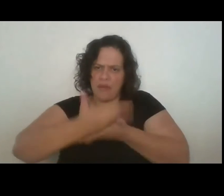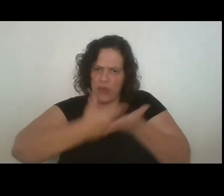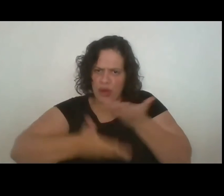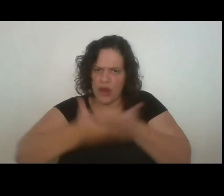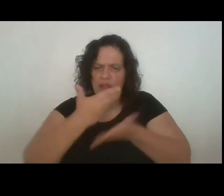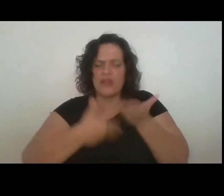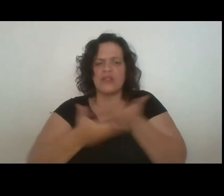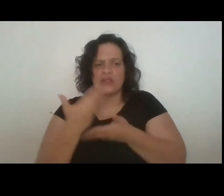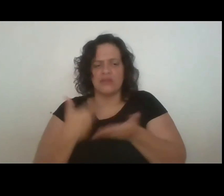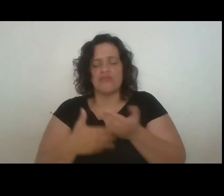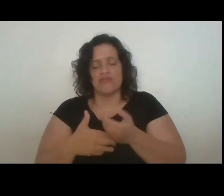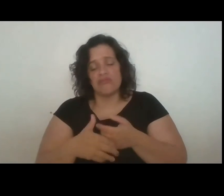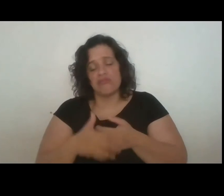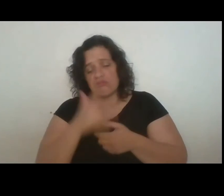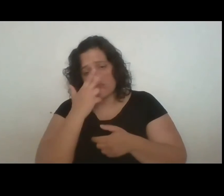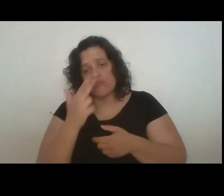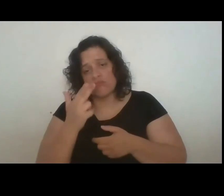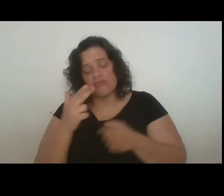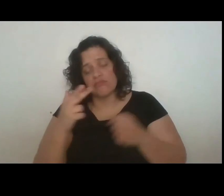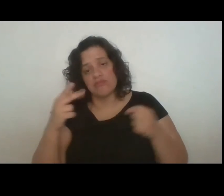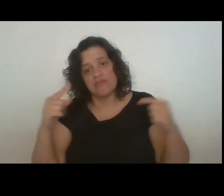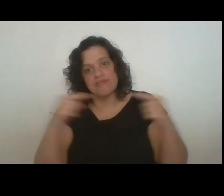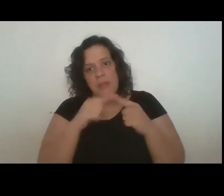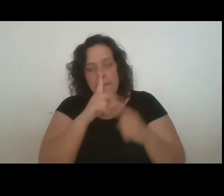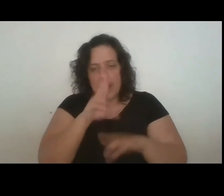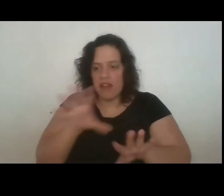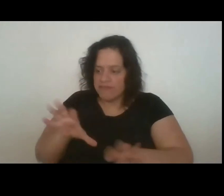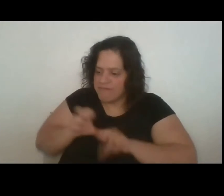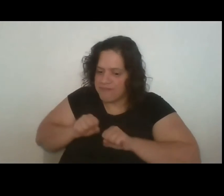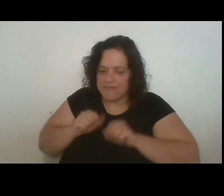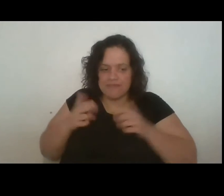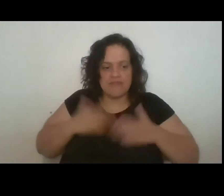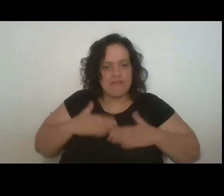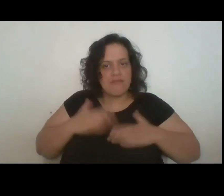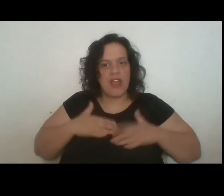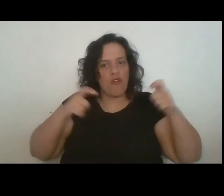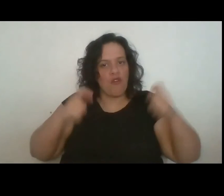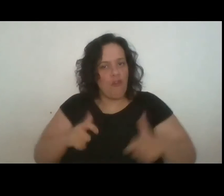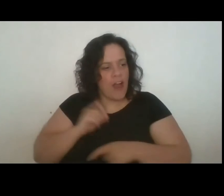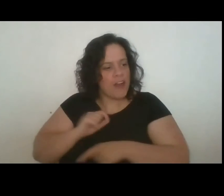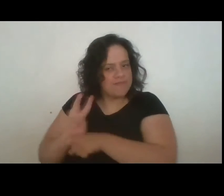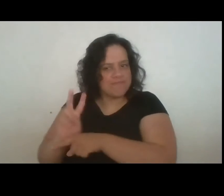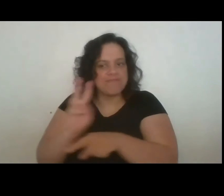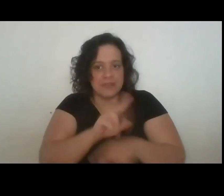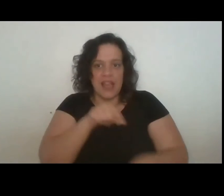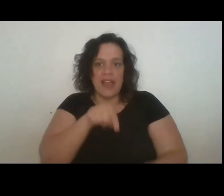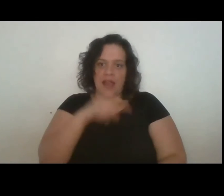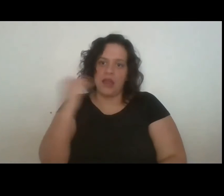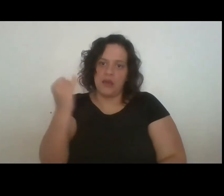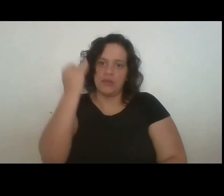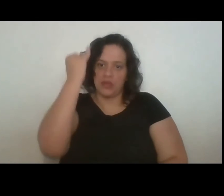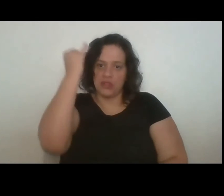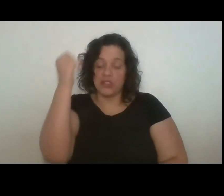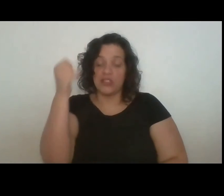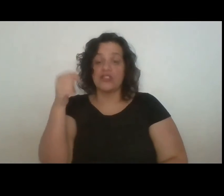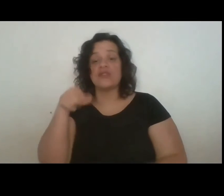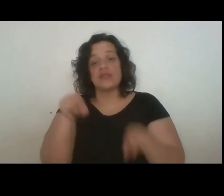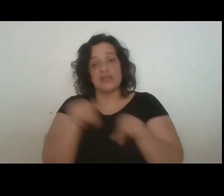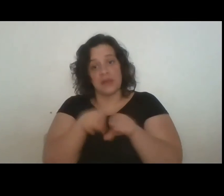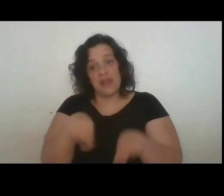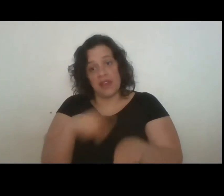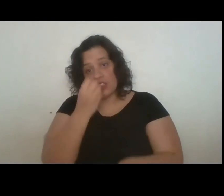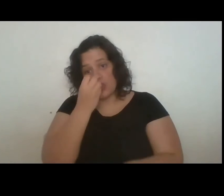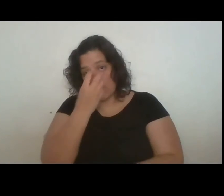eu acho que dá um sentido de apropriação do espaço que é muito importante também, né? Isso é uma das coisas também que o Jardim de Chuva, quando é